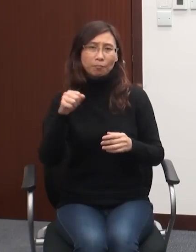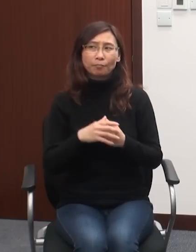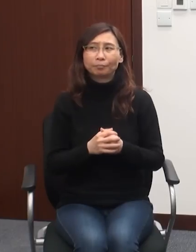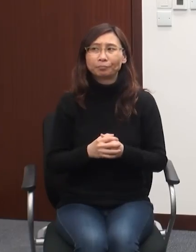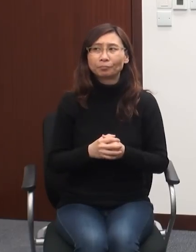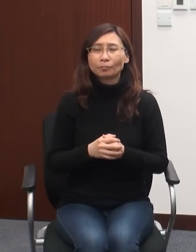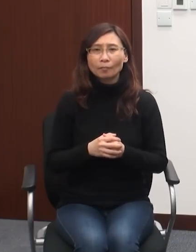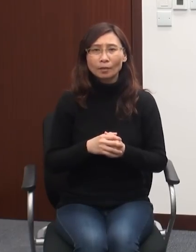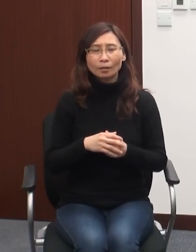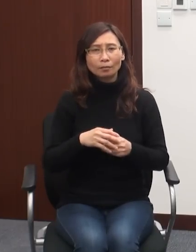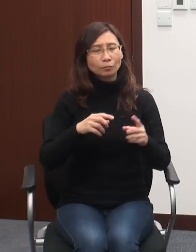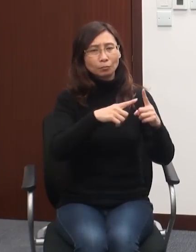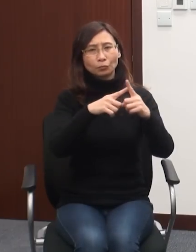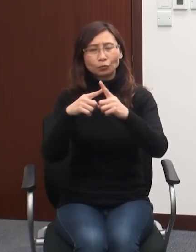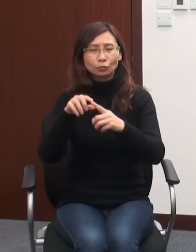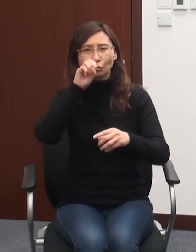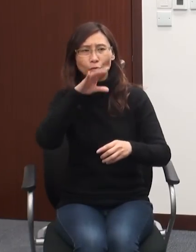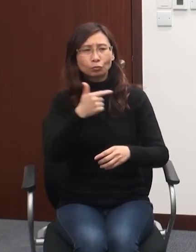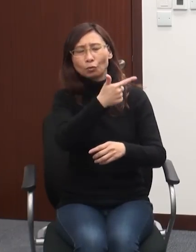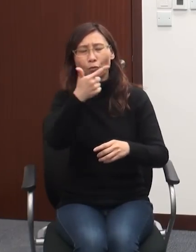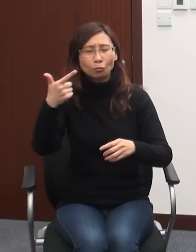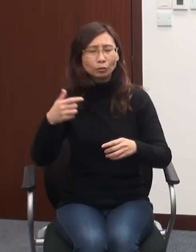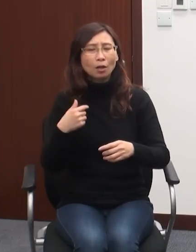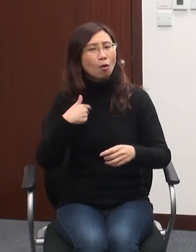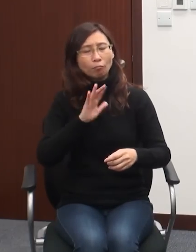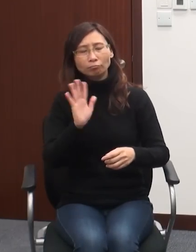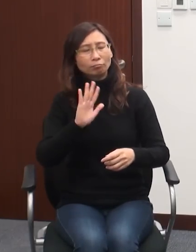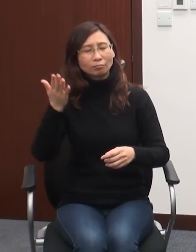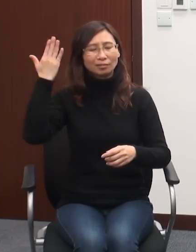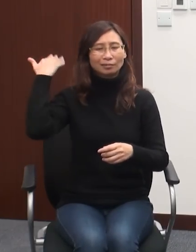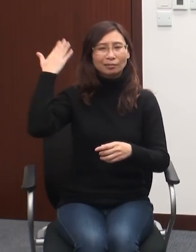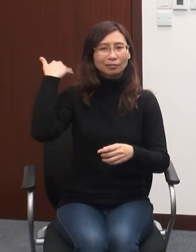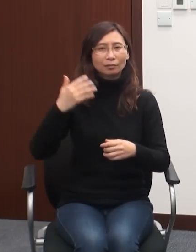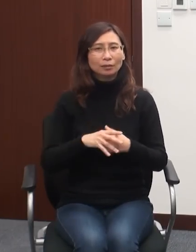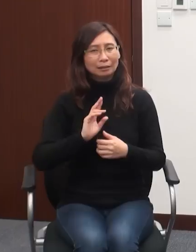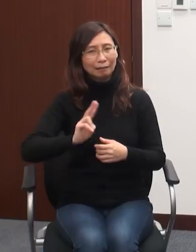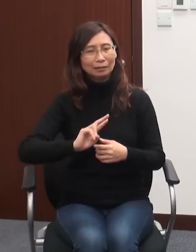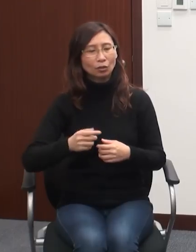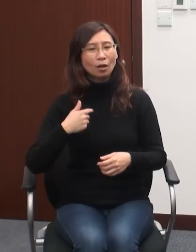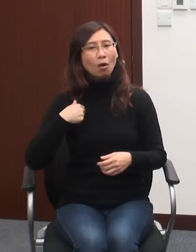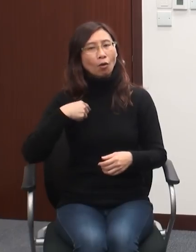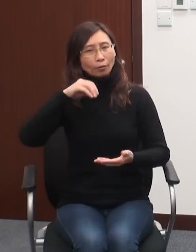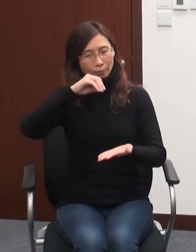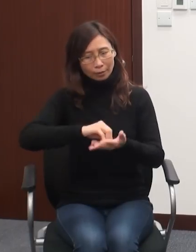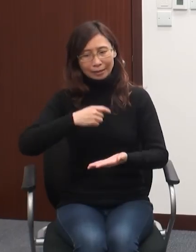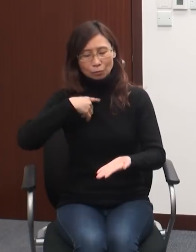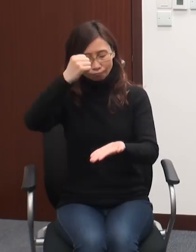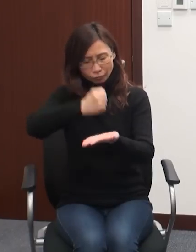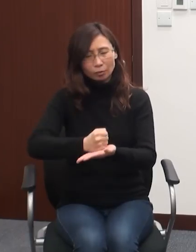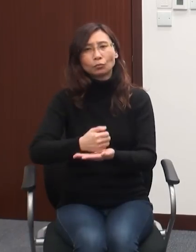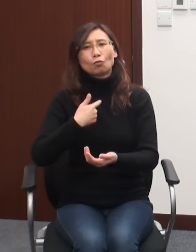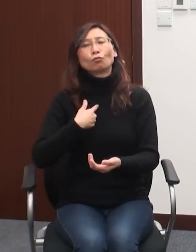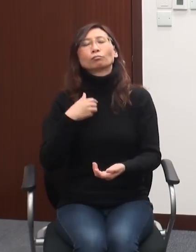都係民主黨講過好多次，今次我唔會嘗試咁，我一定係要你抌咗印俾我，我先去咁